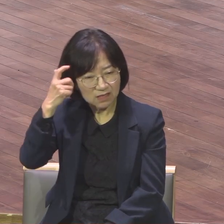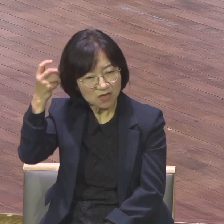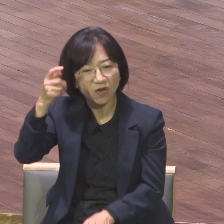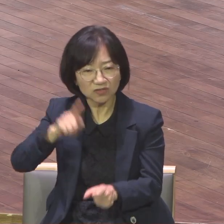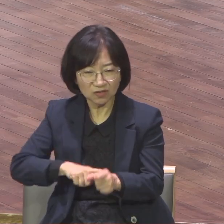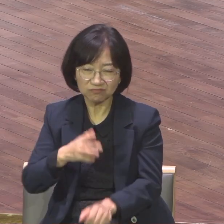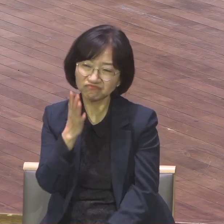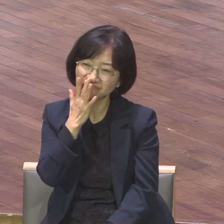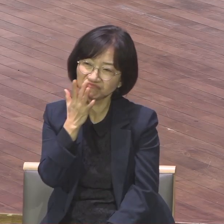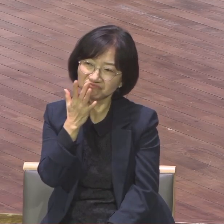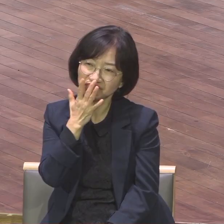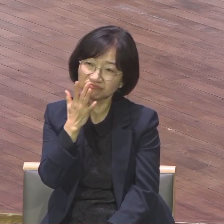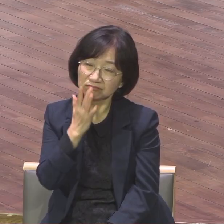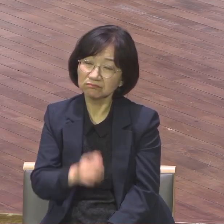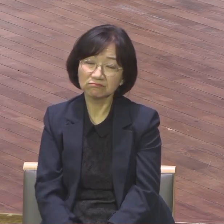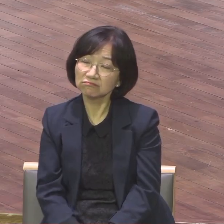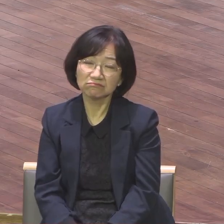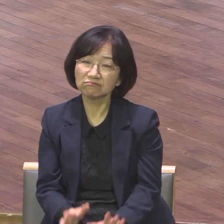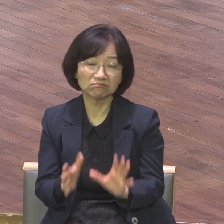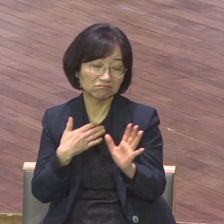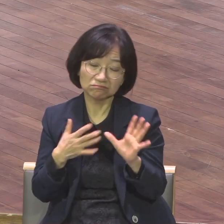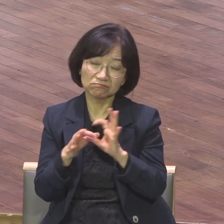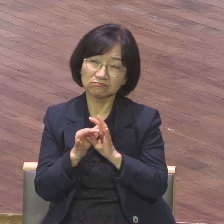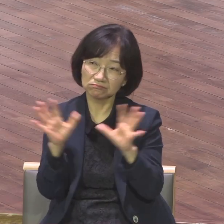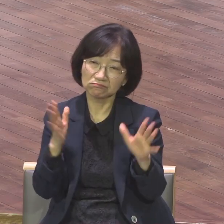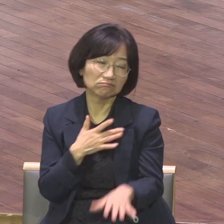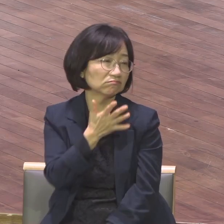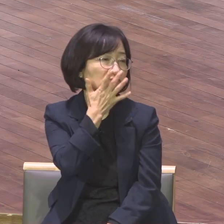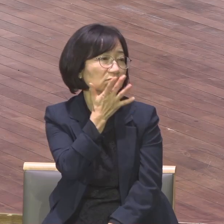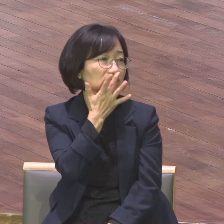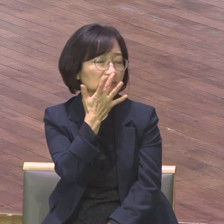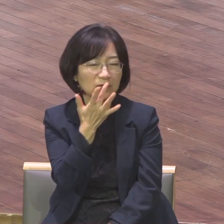영적 무감각한 상태.